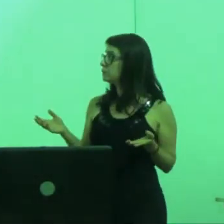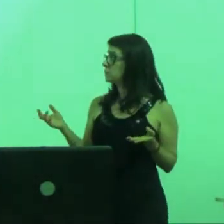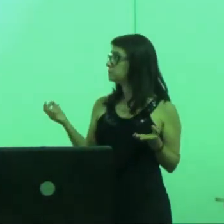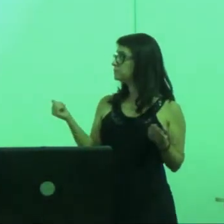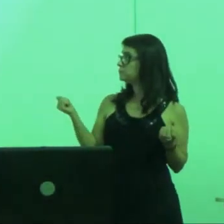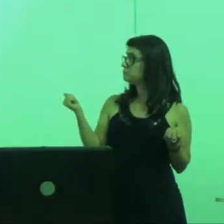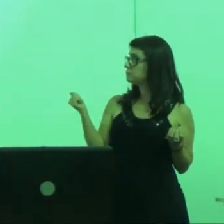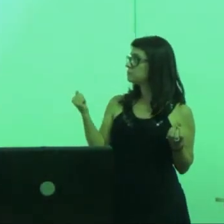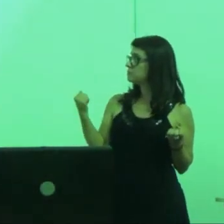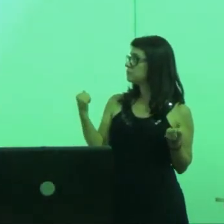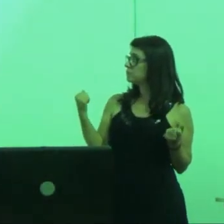E